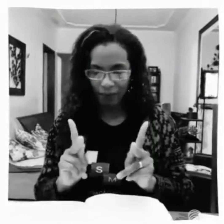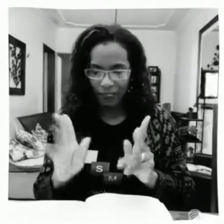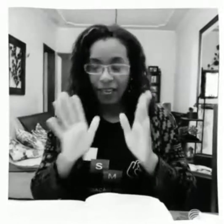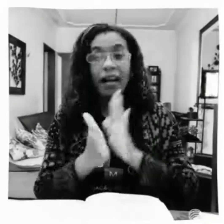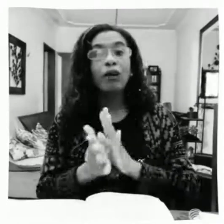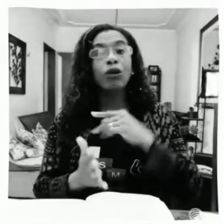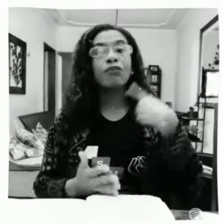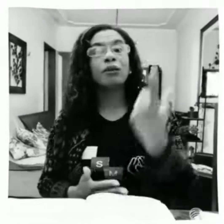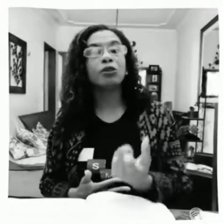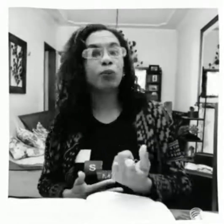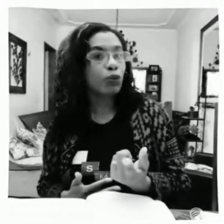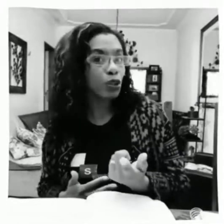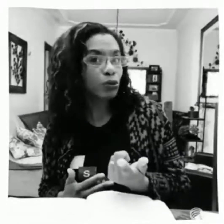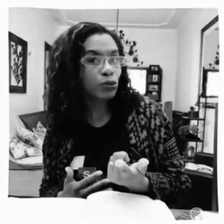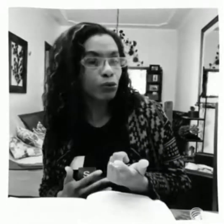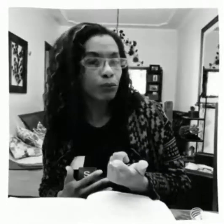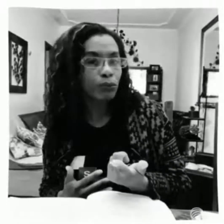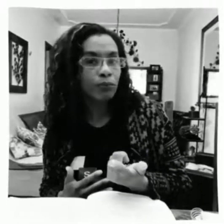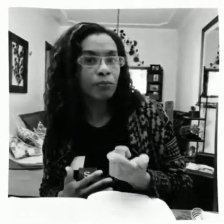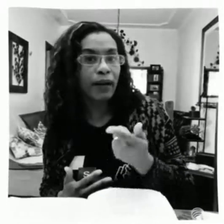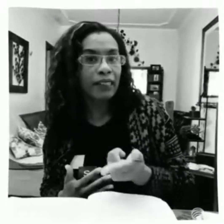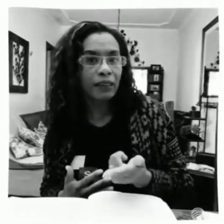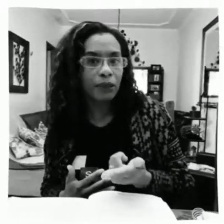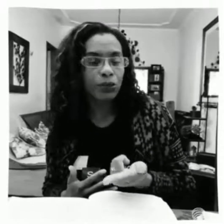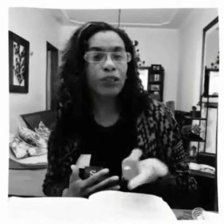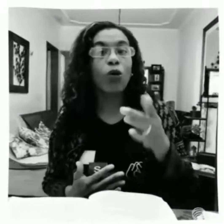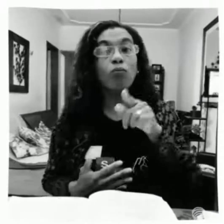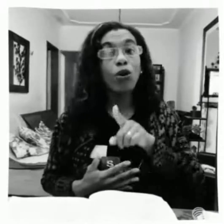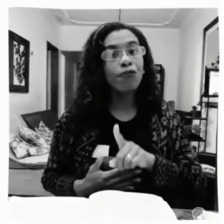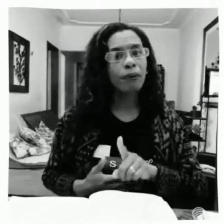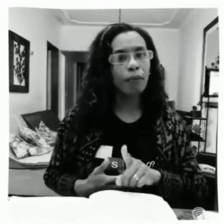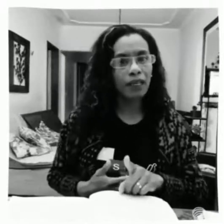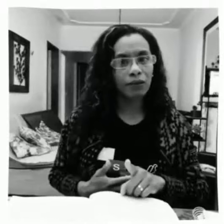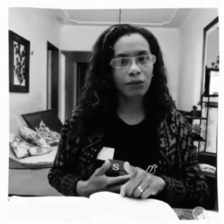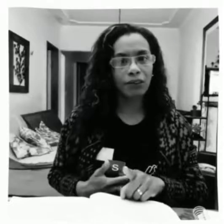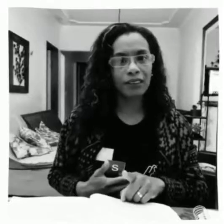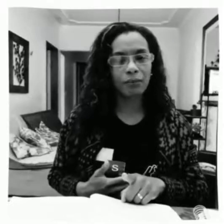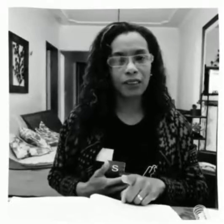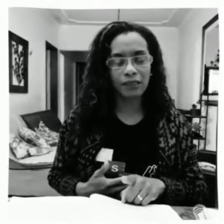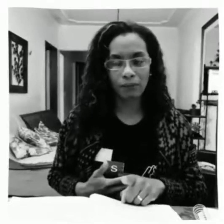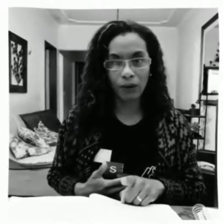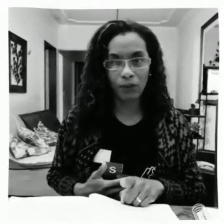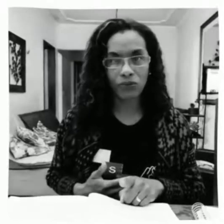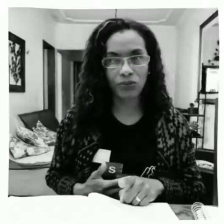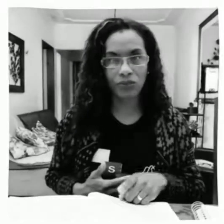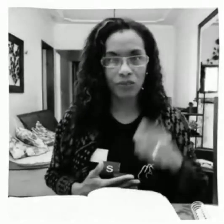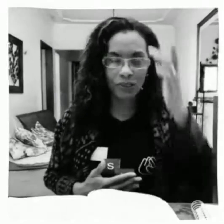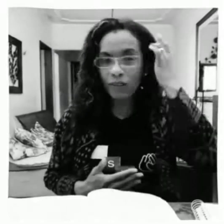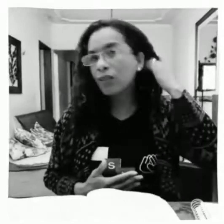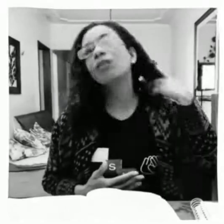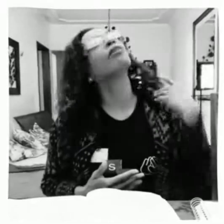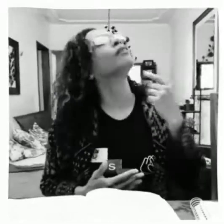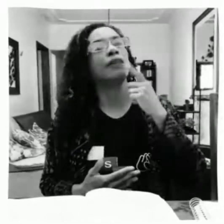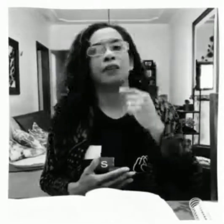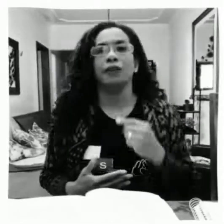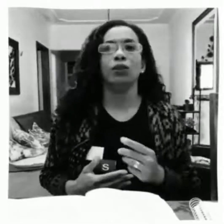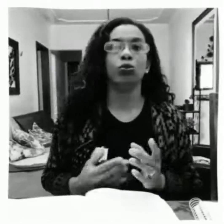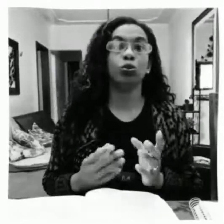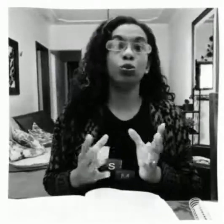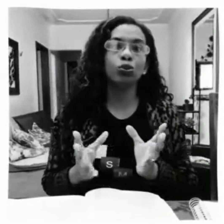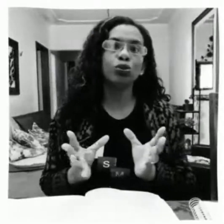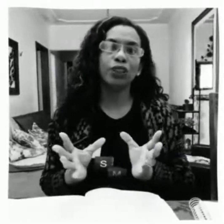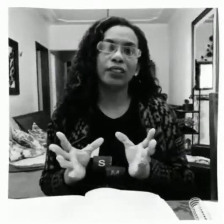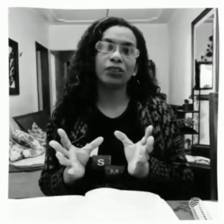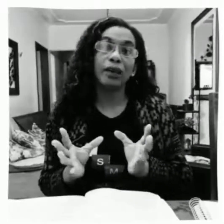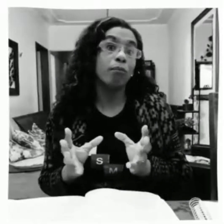Ok? Agora vamos para o outro parâmetro, que é o movimento das minhas mãos.